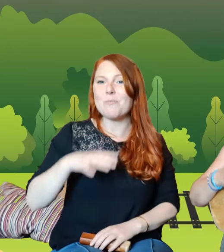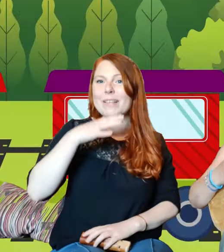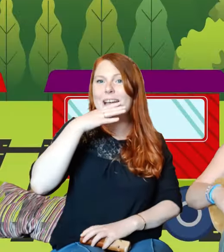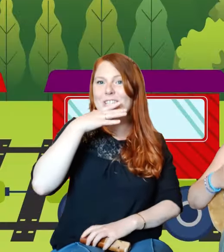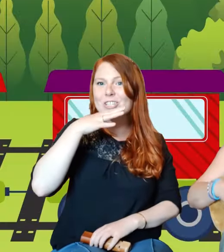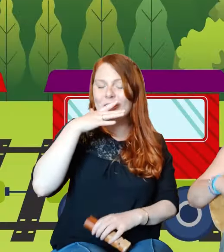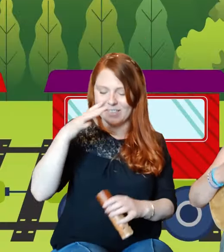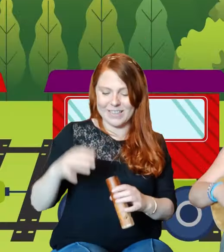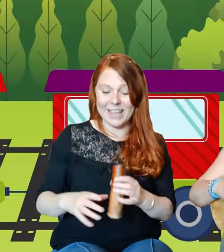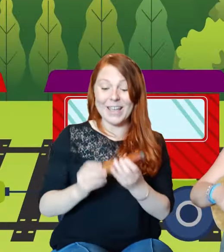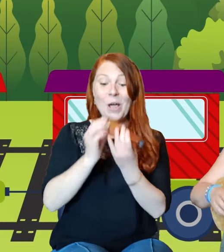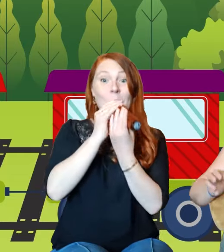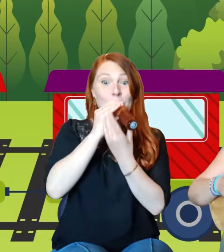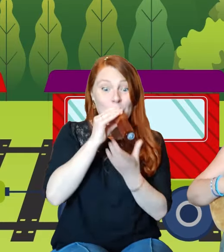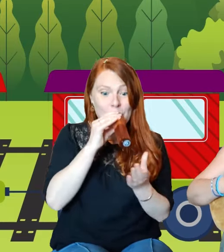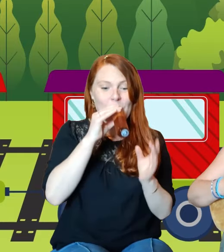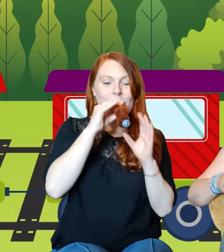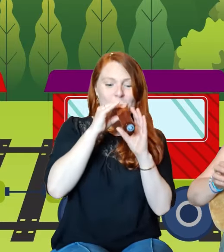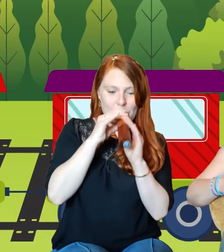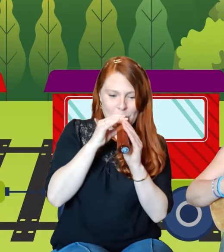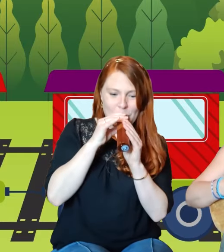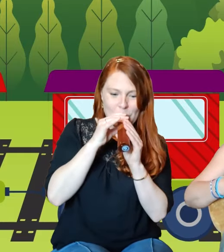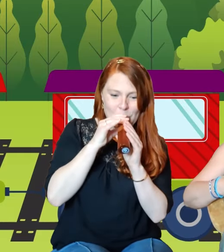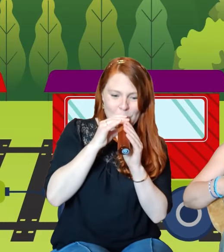alors il se met à chanter.